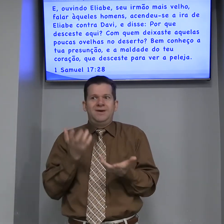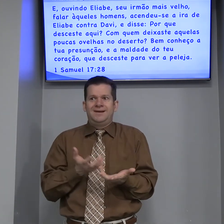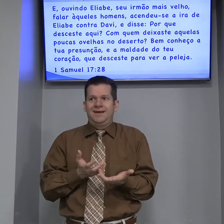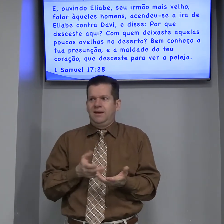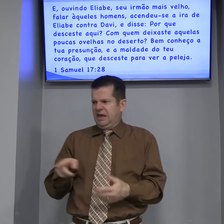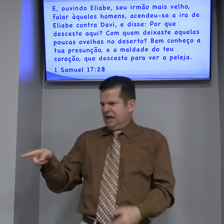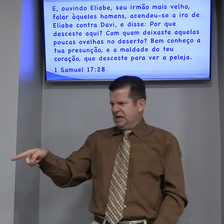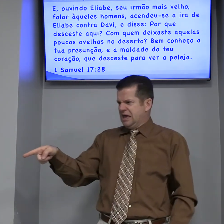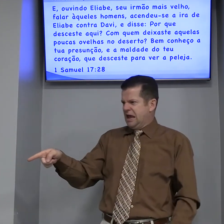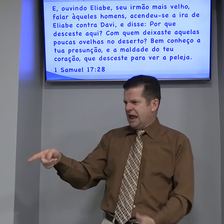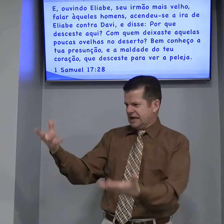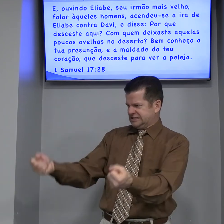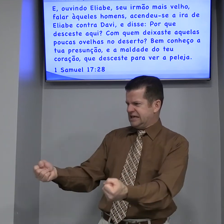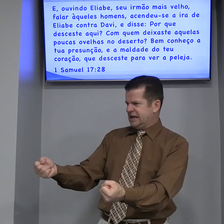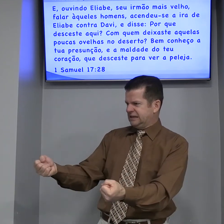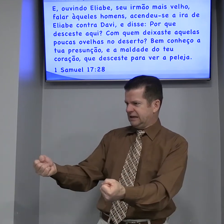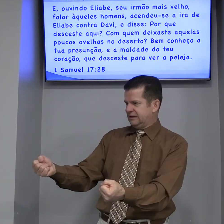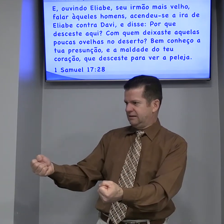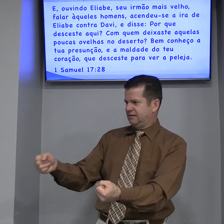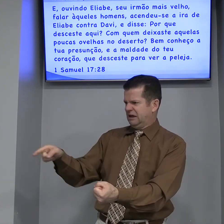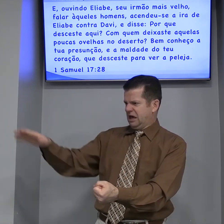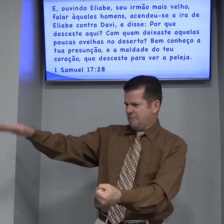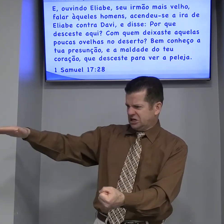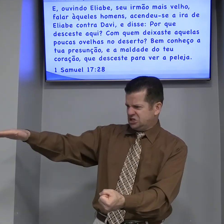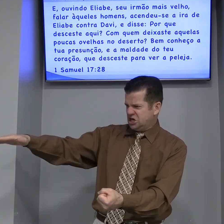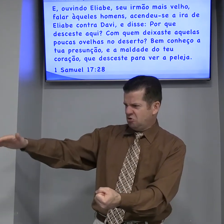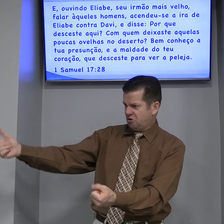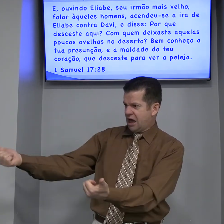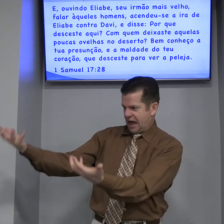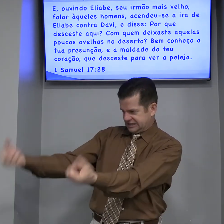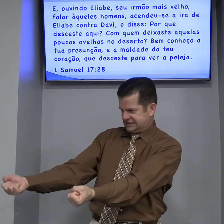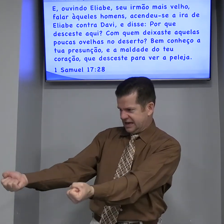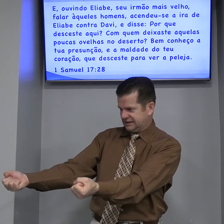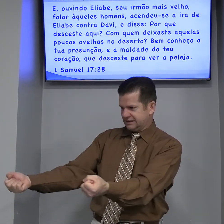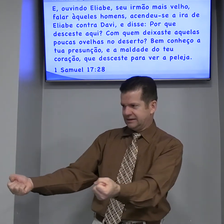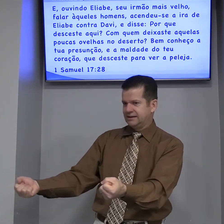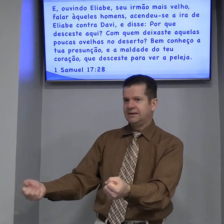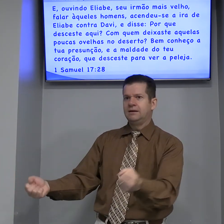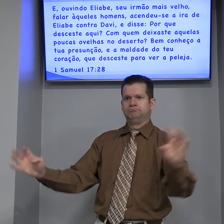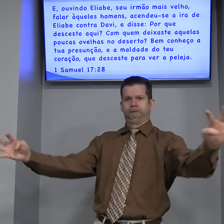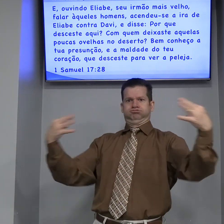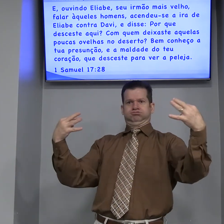né? E ele aceita, baixinho, aceita.